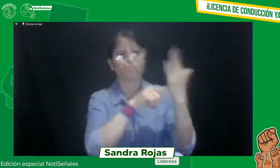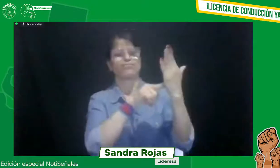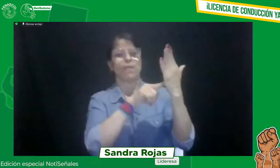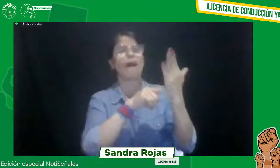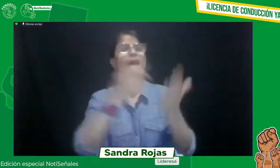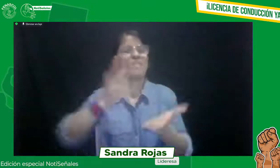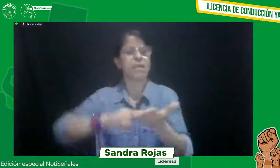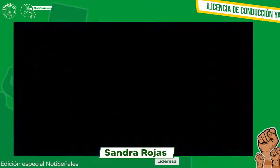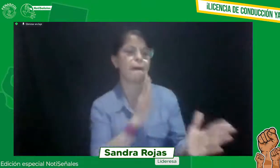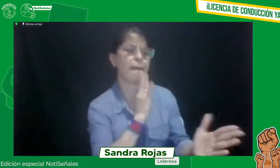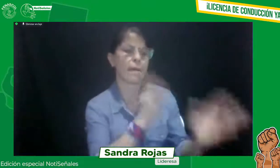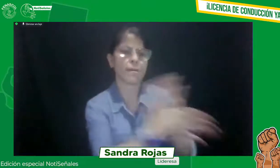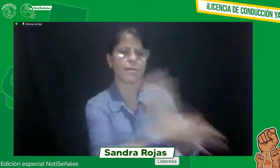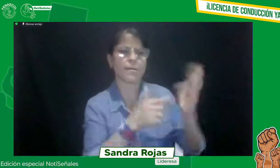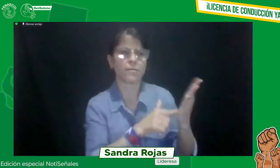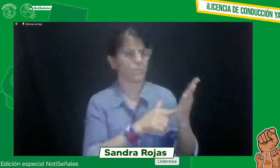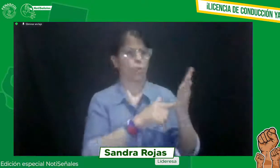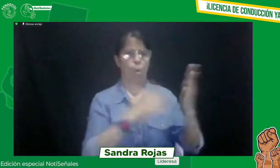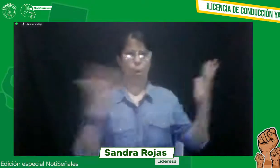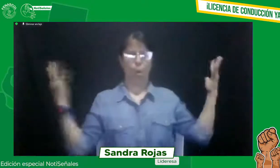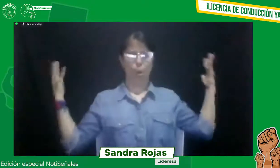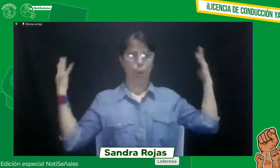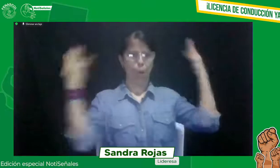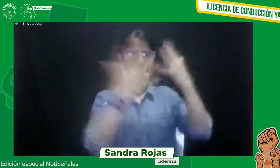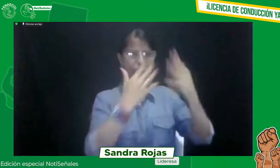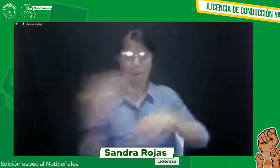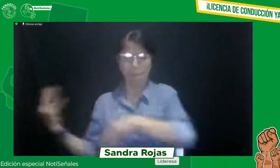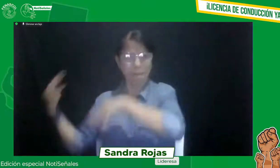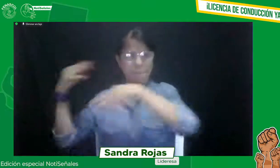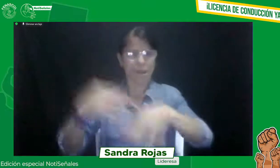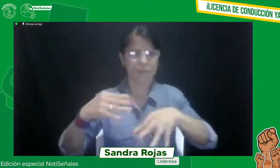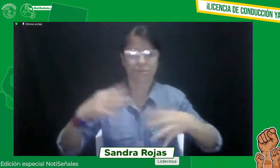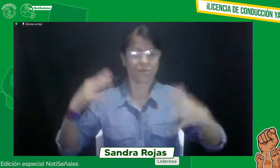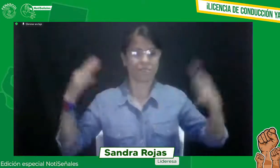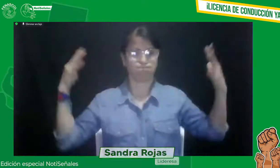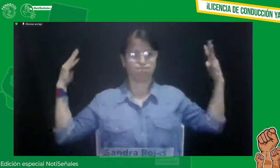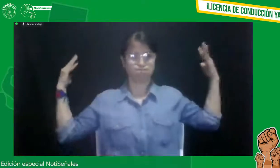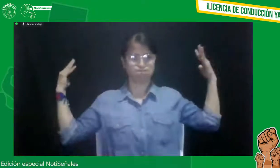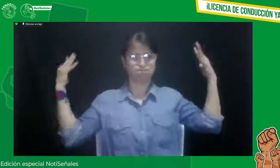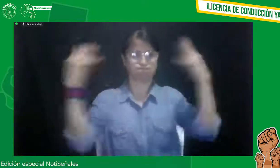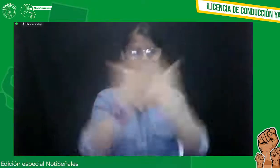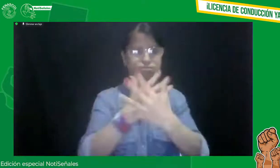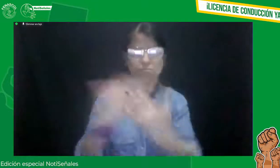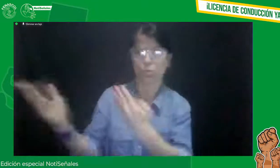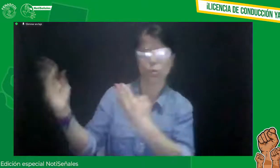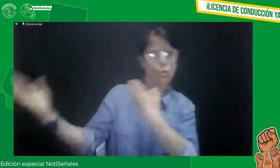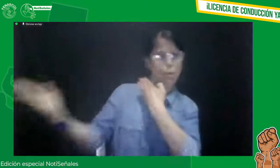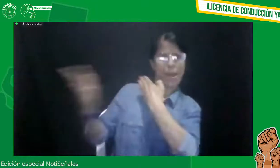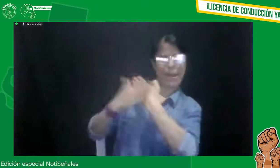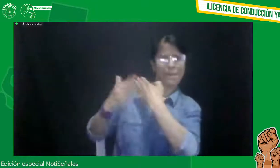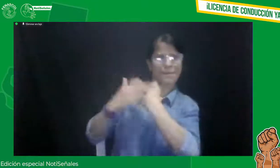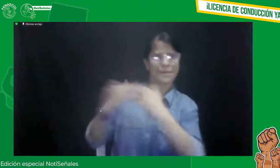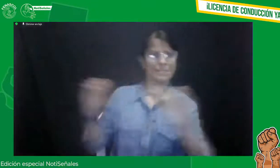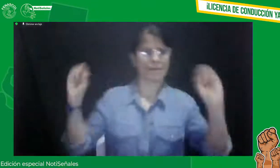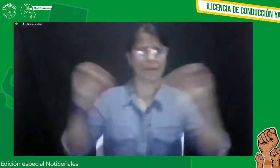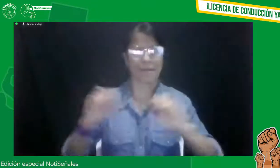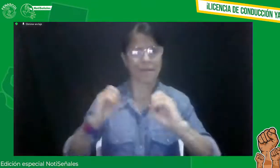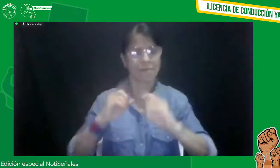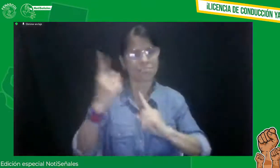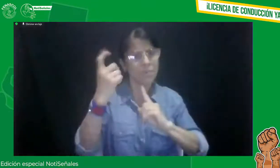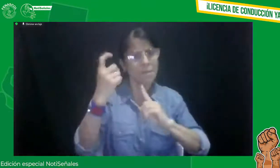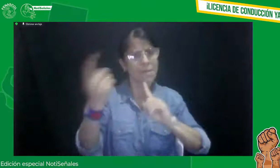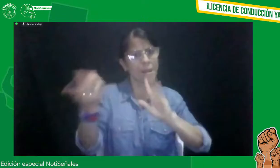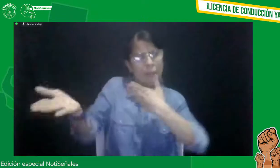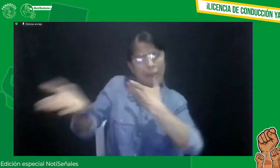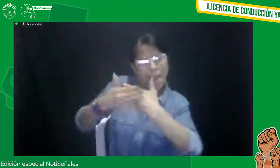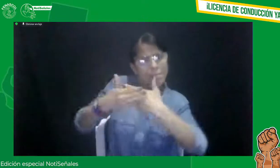esta información al Ministerio de Transporte y ellos quedaron completamente absortos frente a